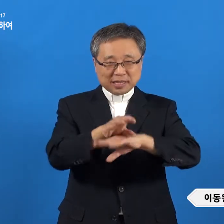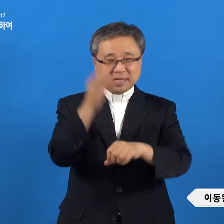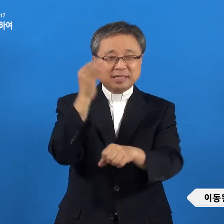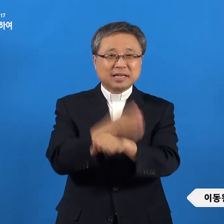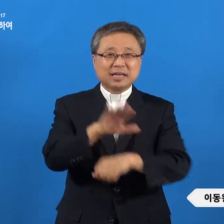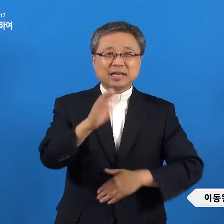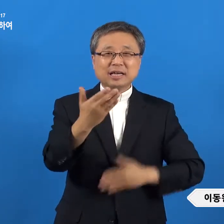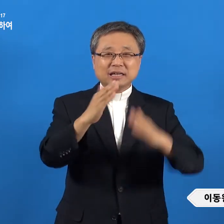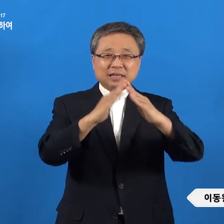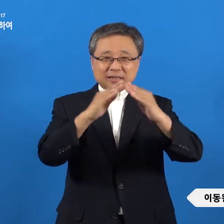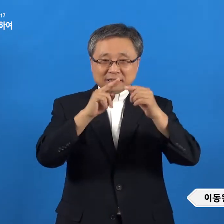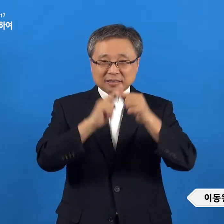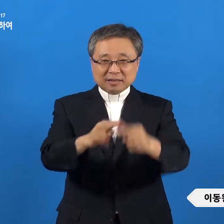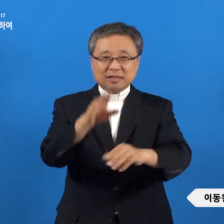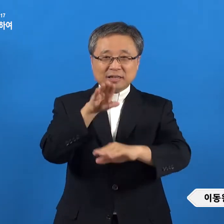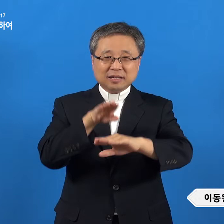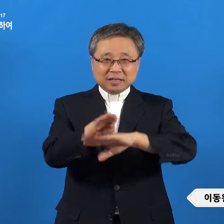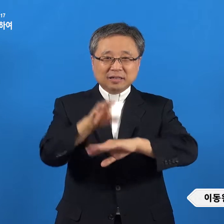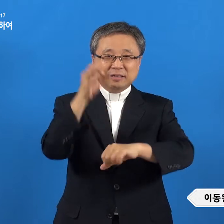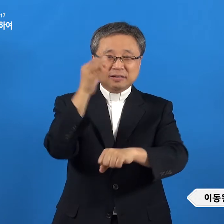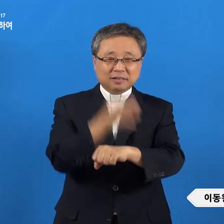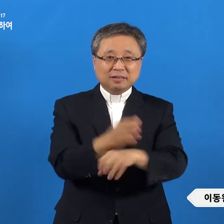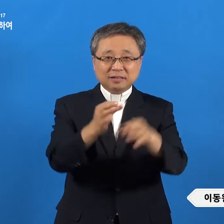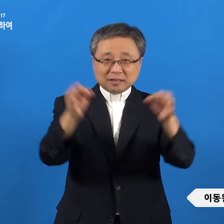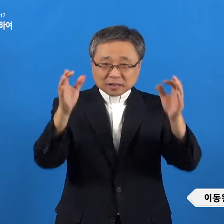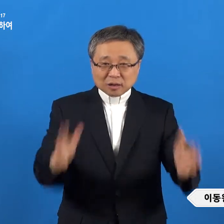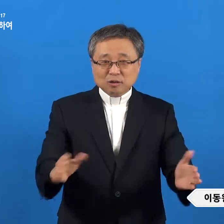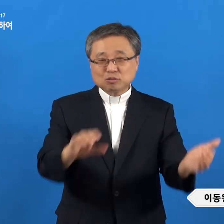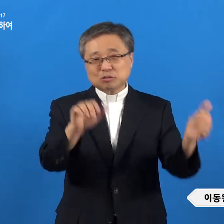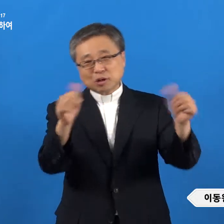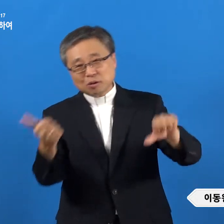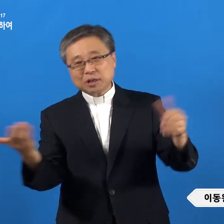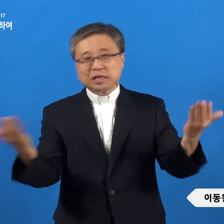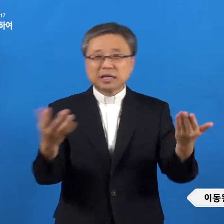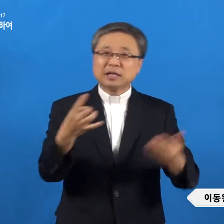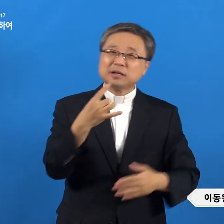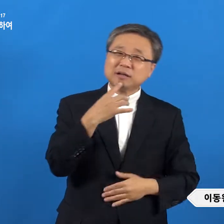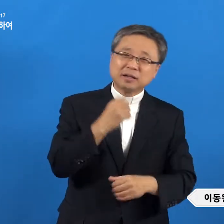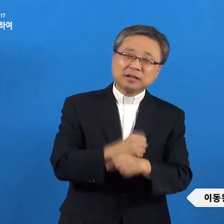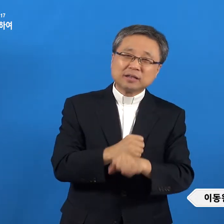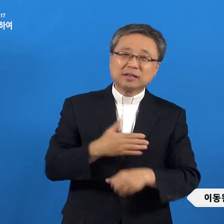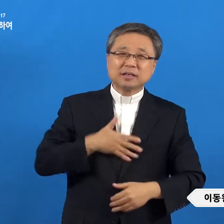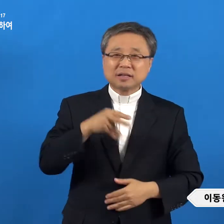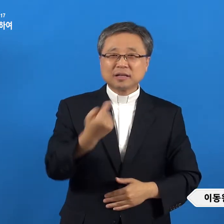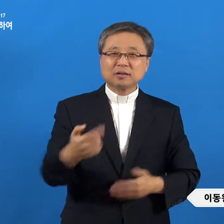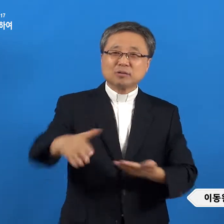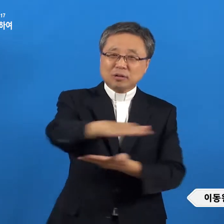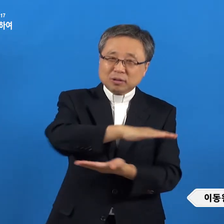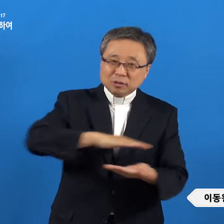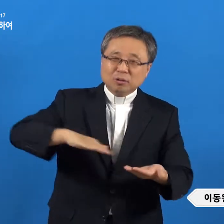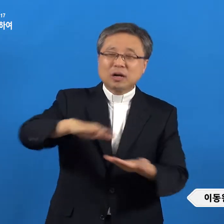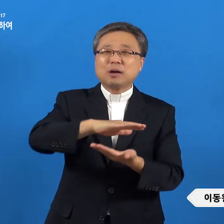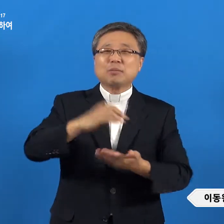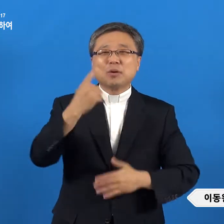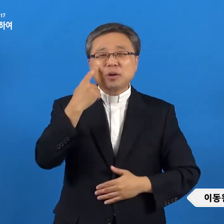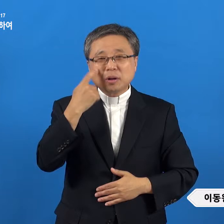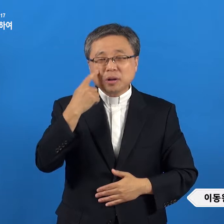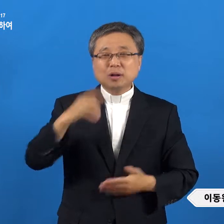집과 자동차를 사고. 그동안 죽어라고 일만 했는데 나도 놀아보자. 실컷 한번 놀자. 놀 만큼